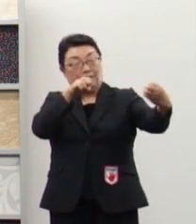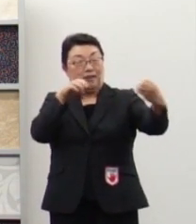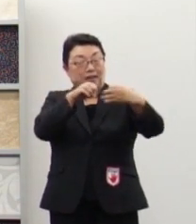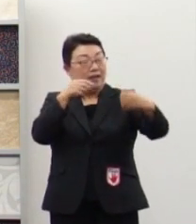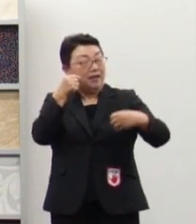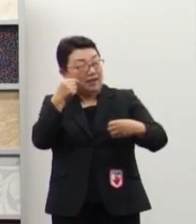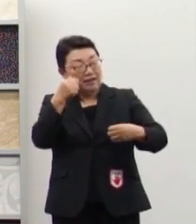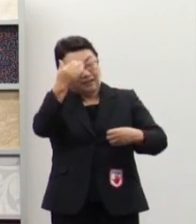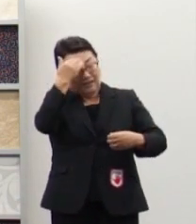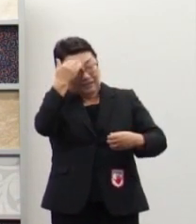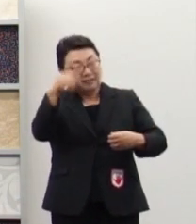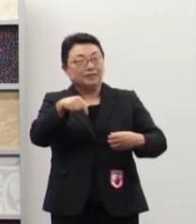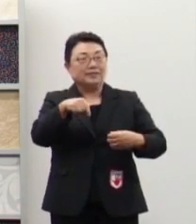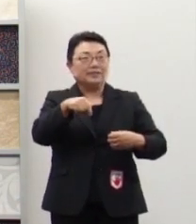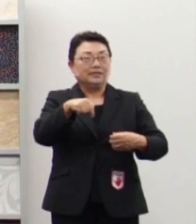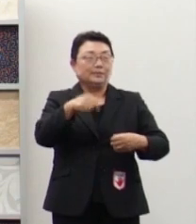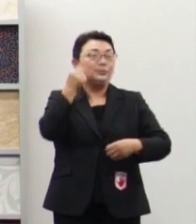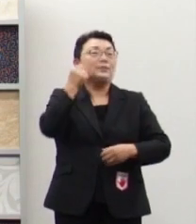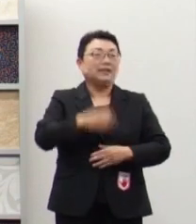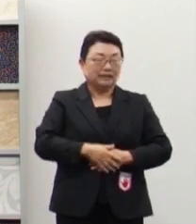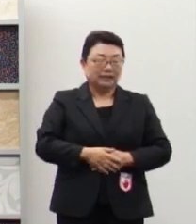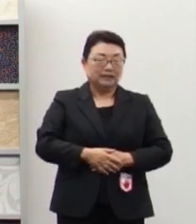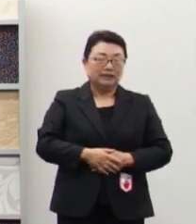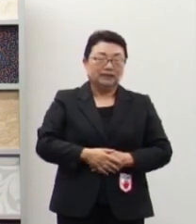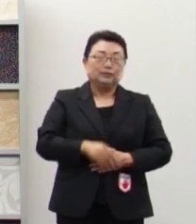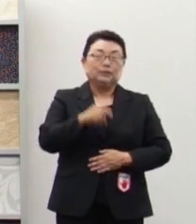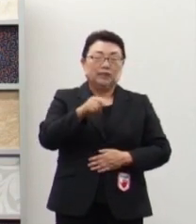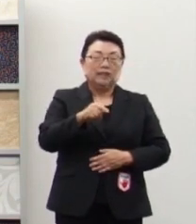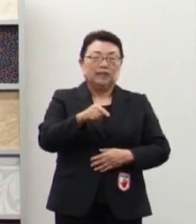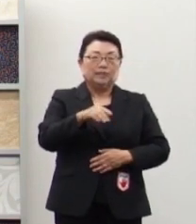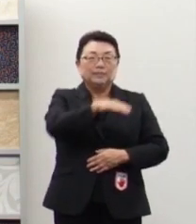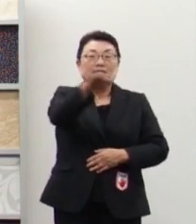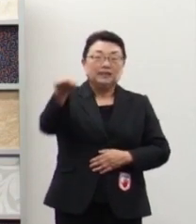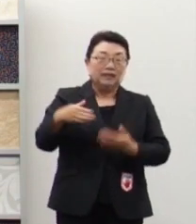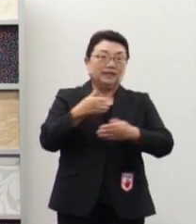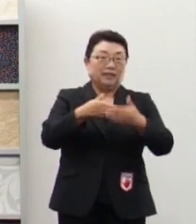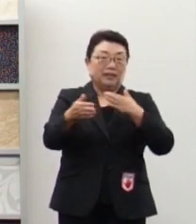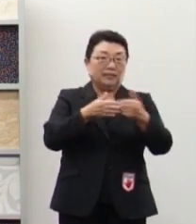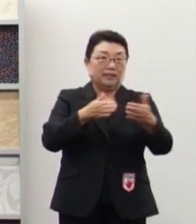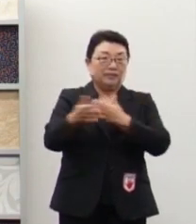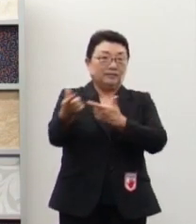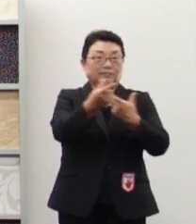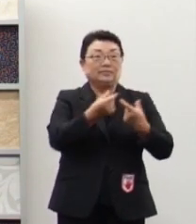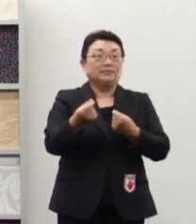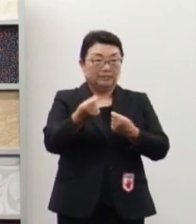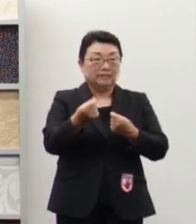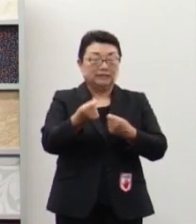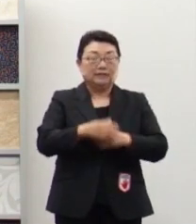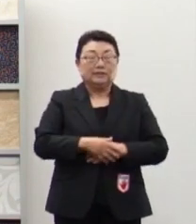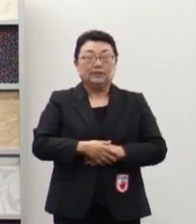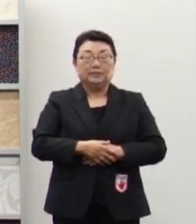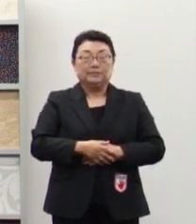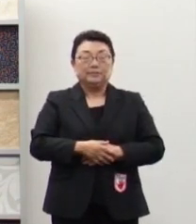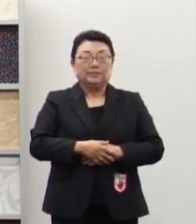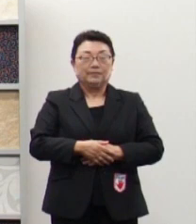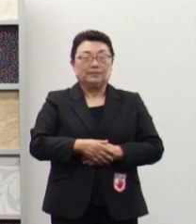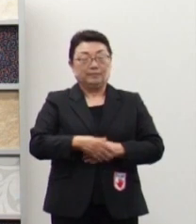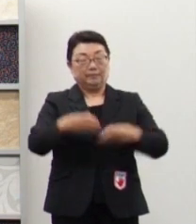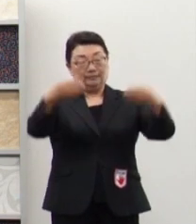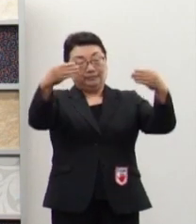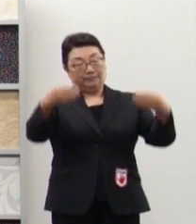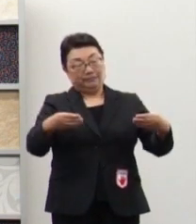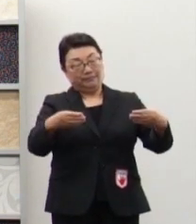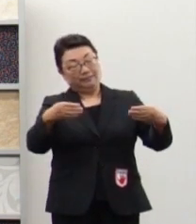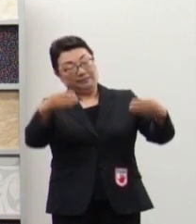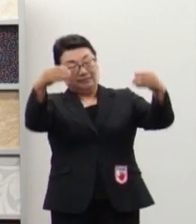げるようなものなので、これは多くの皆さんがですね、そのやっぱりなんとなくというか、